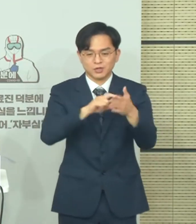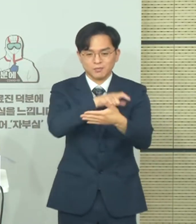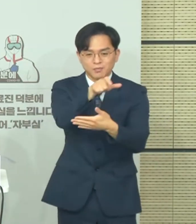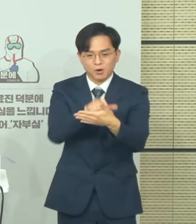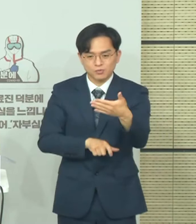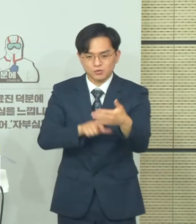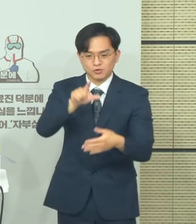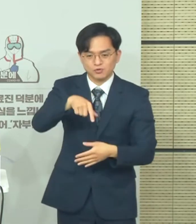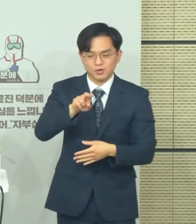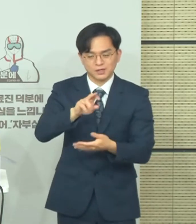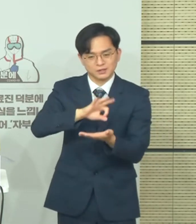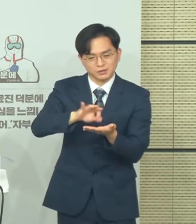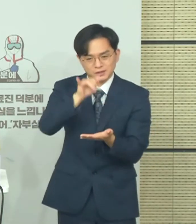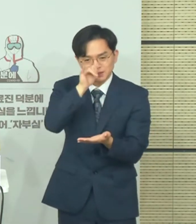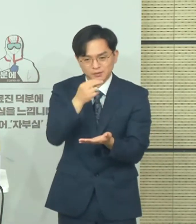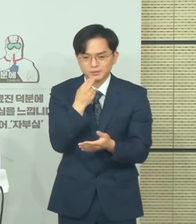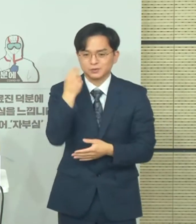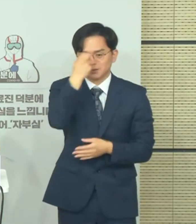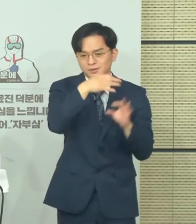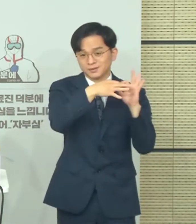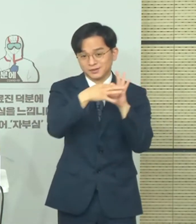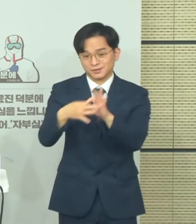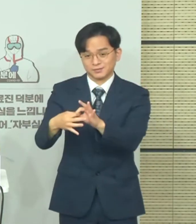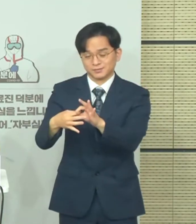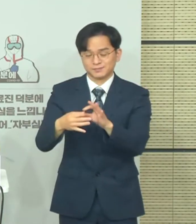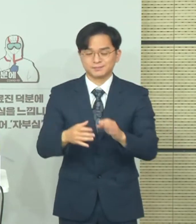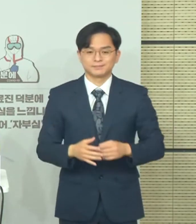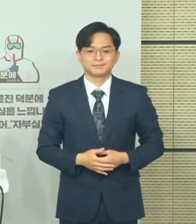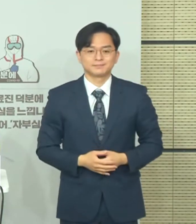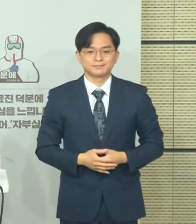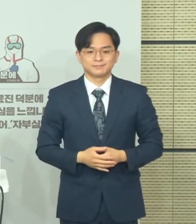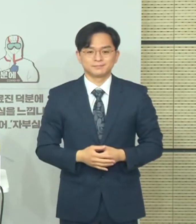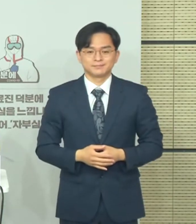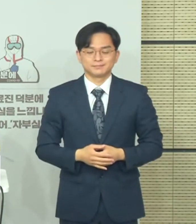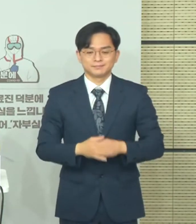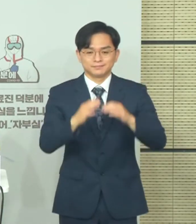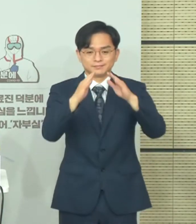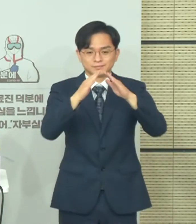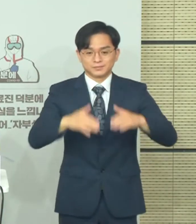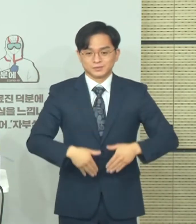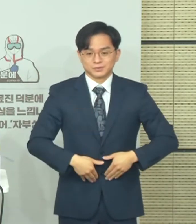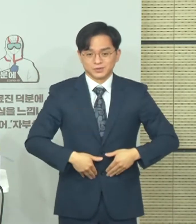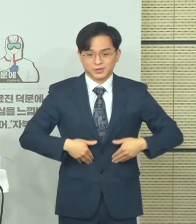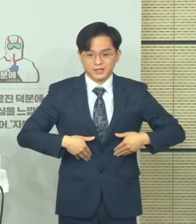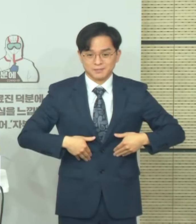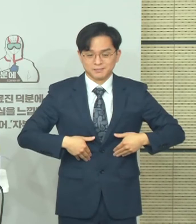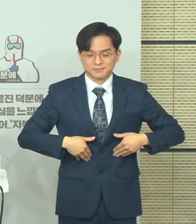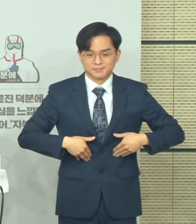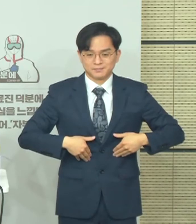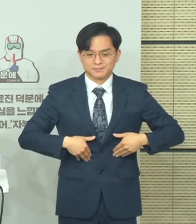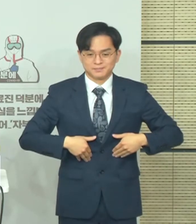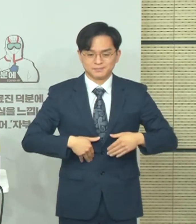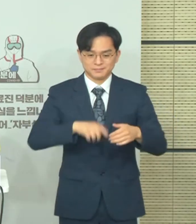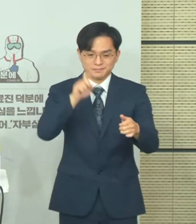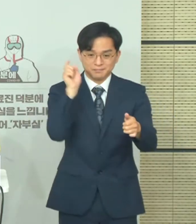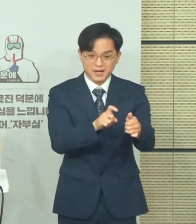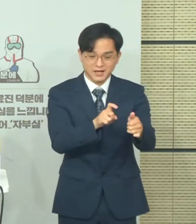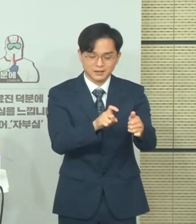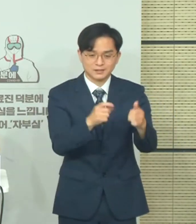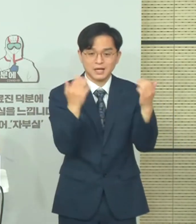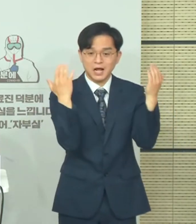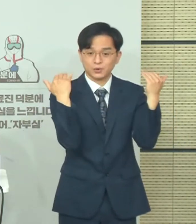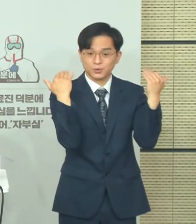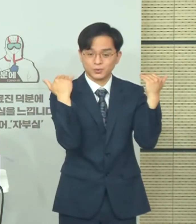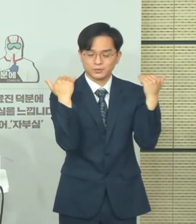있습니다 최근 한 자가 신규로 발생한 전라남도는 학진 자 발생학 뼈는 2주간 움 격